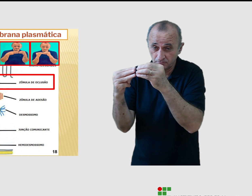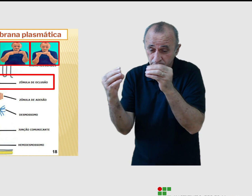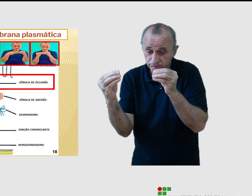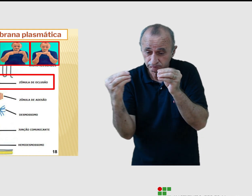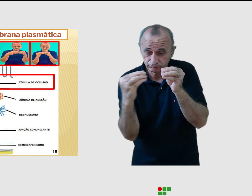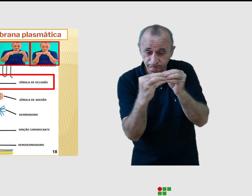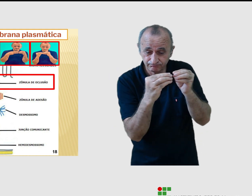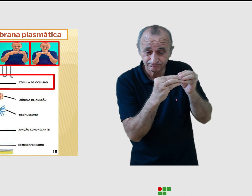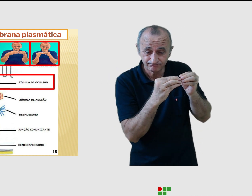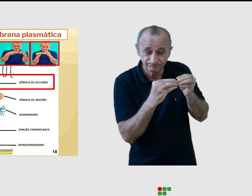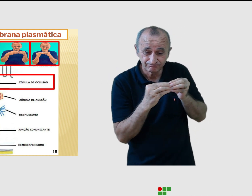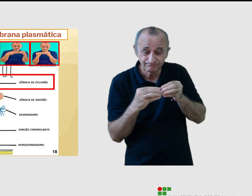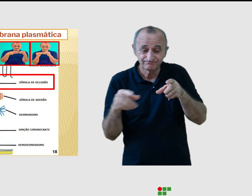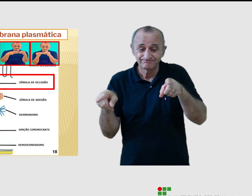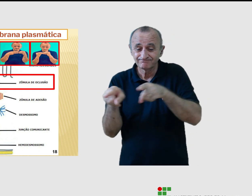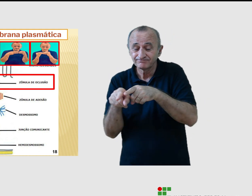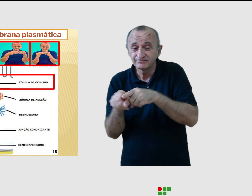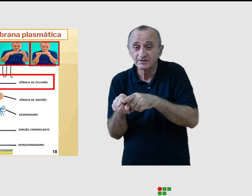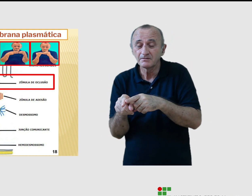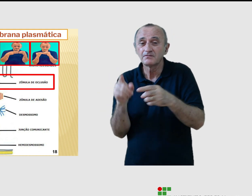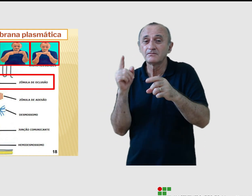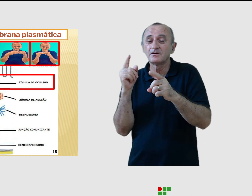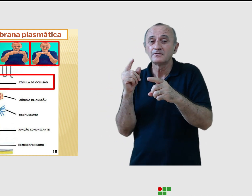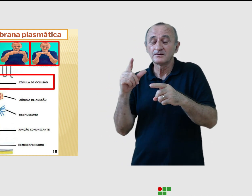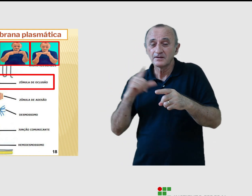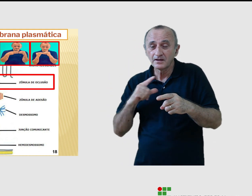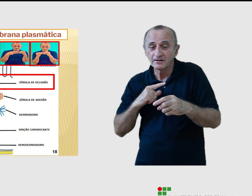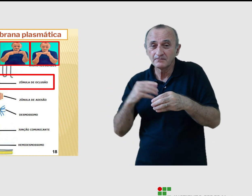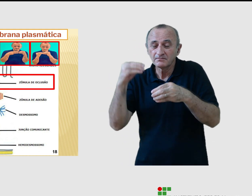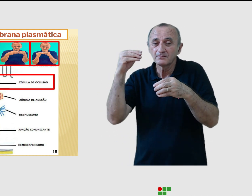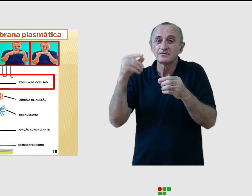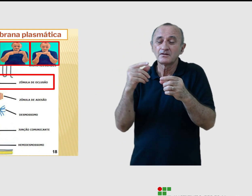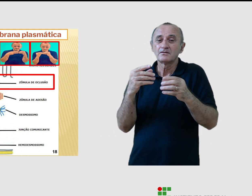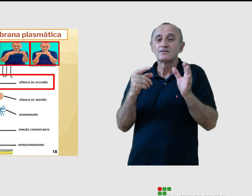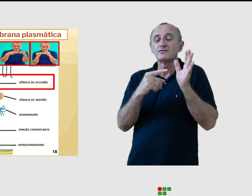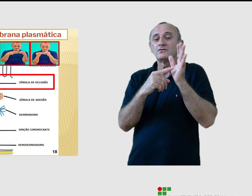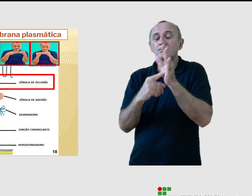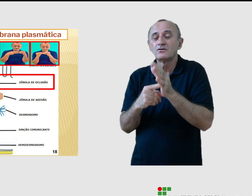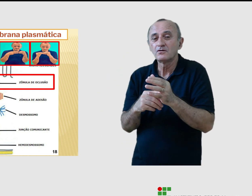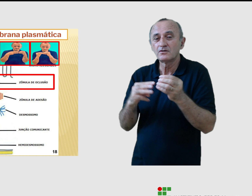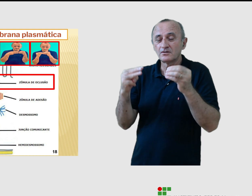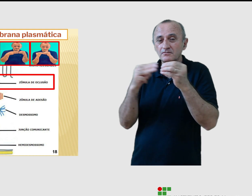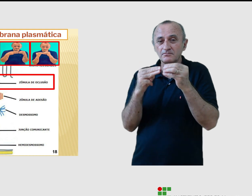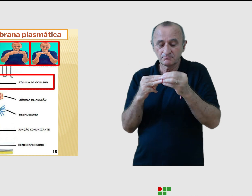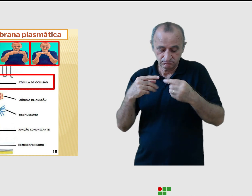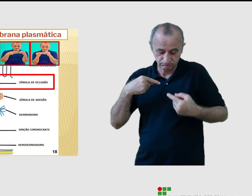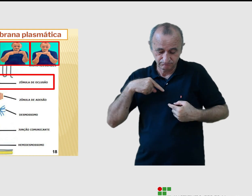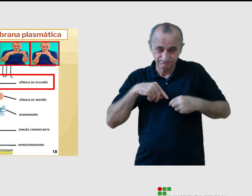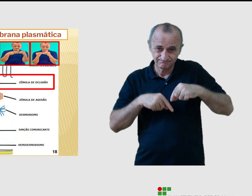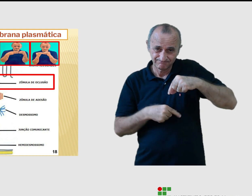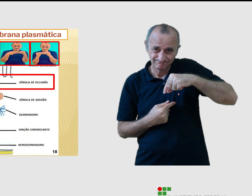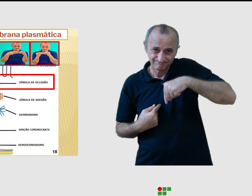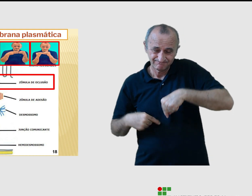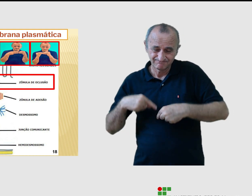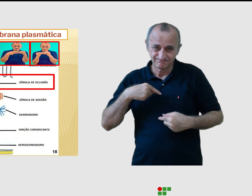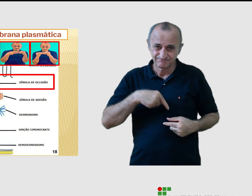As junções oclusivas podem ser encontradas nas células